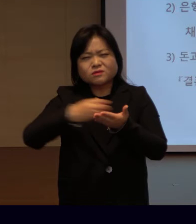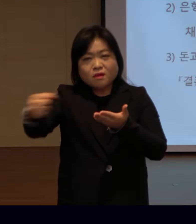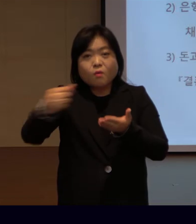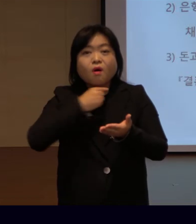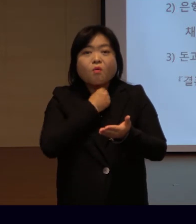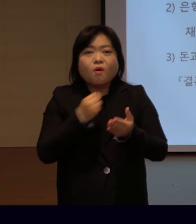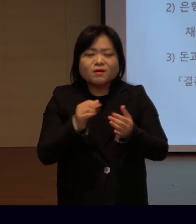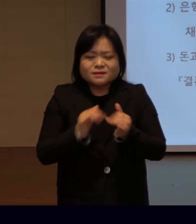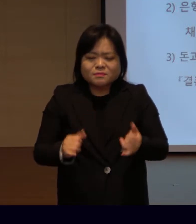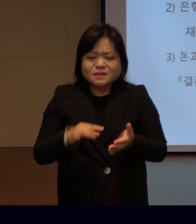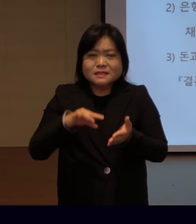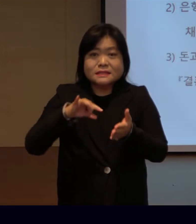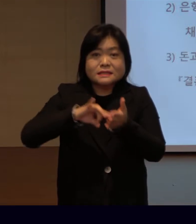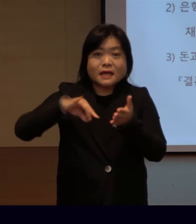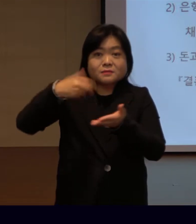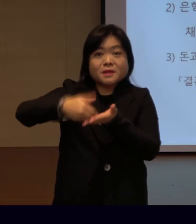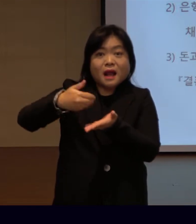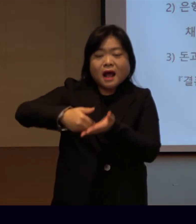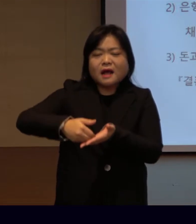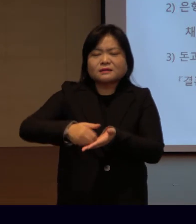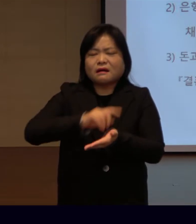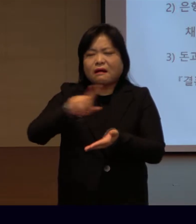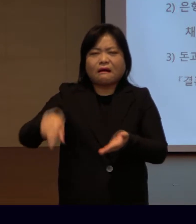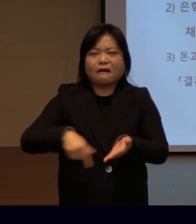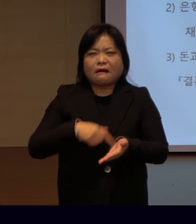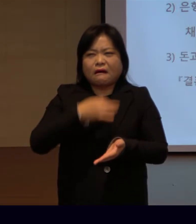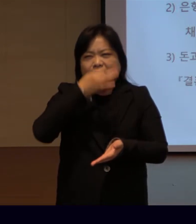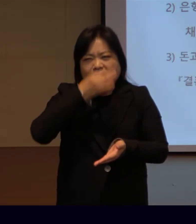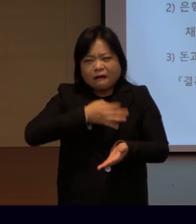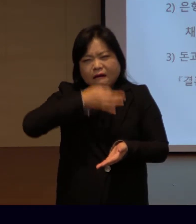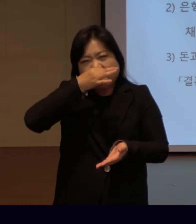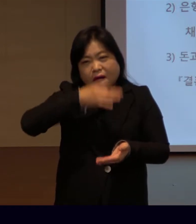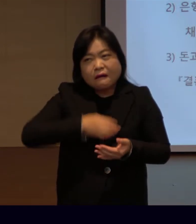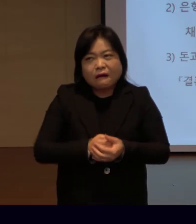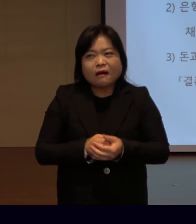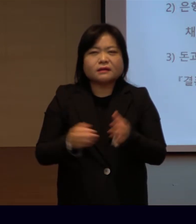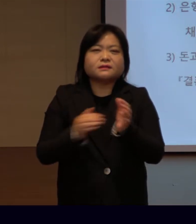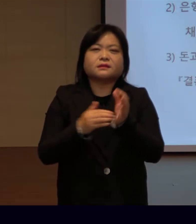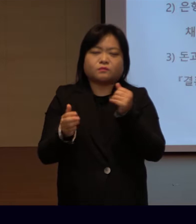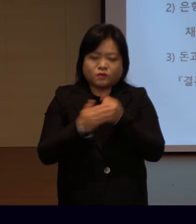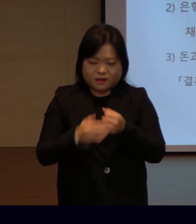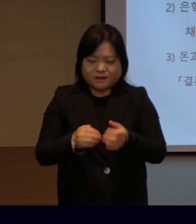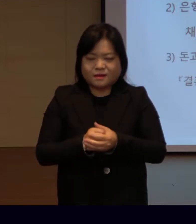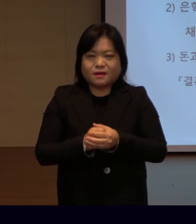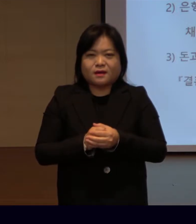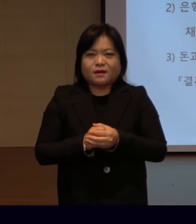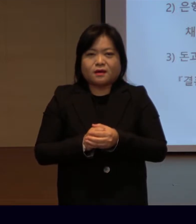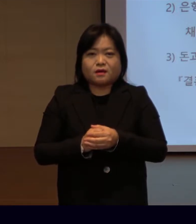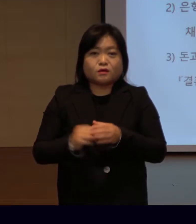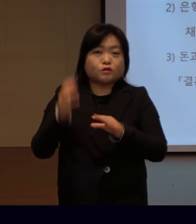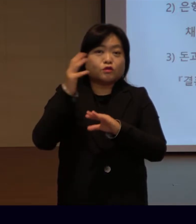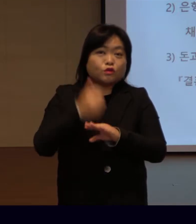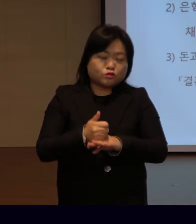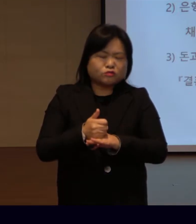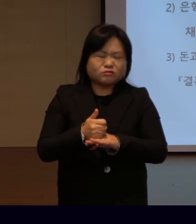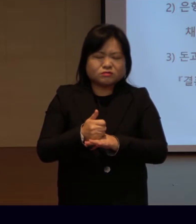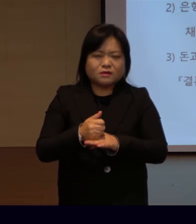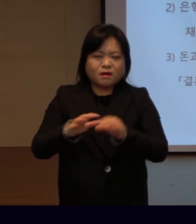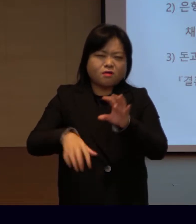없는데 세금 내라니까 죽을 지경이고, 이러다 보면 이게 막 터져버린